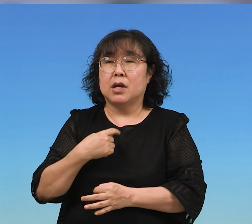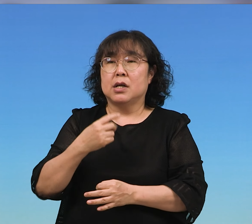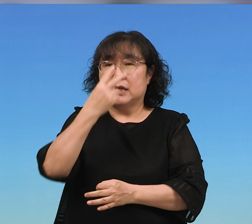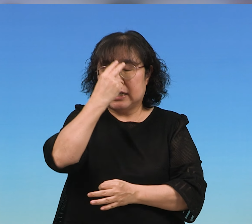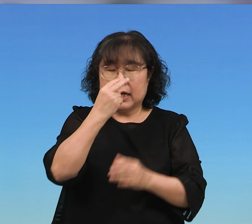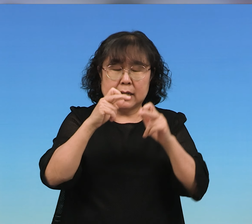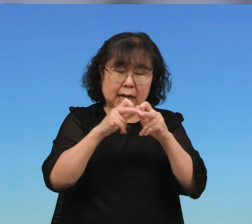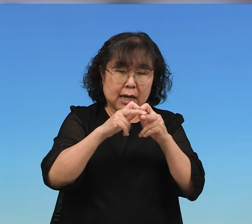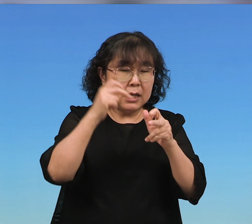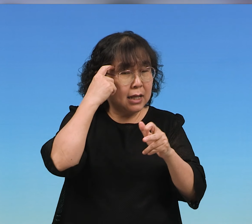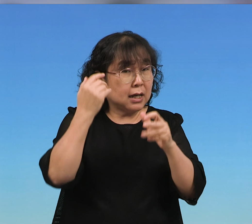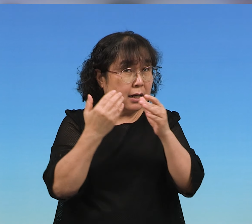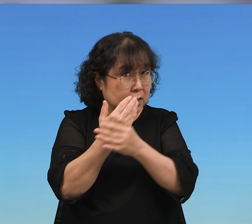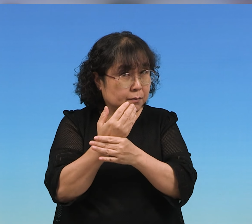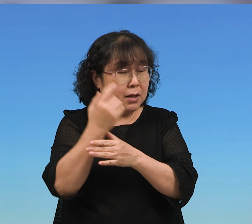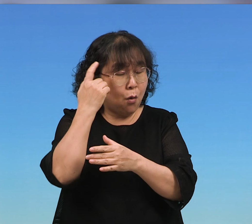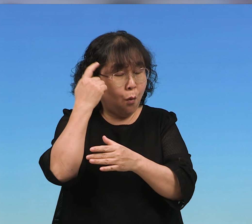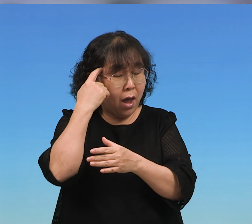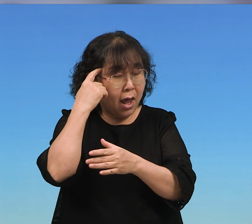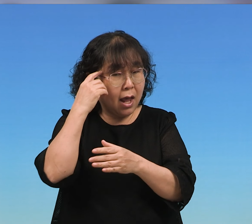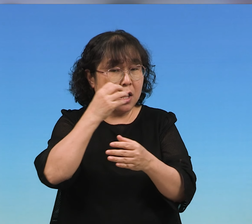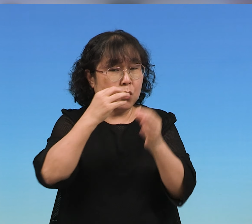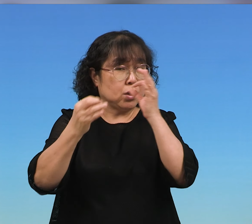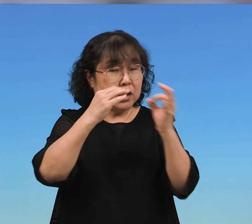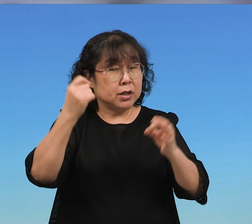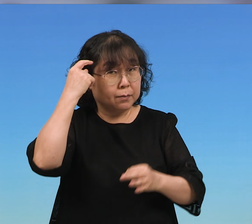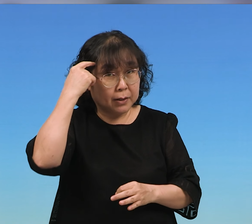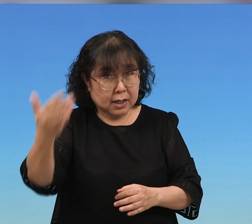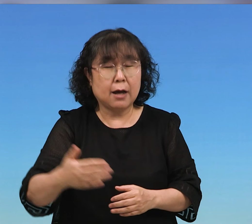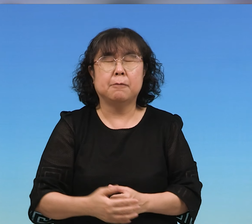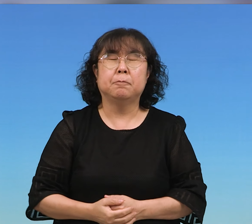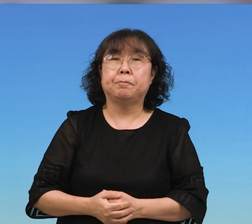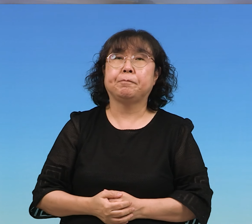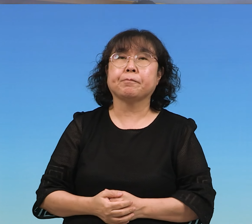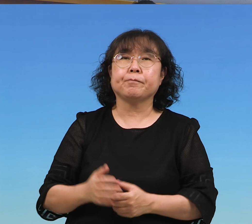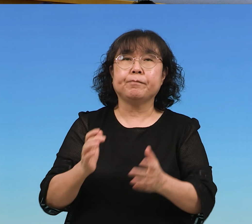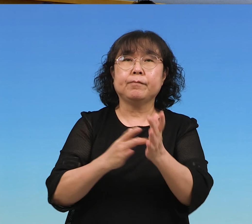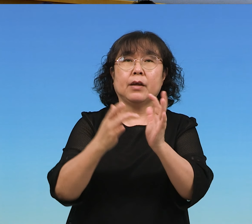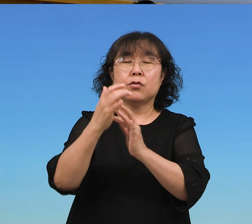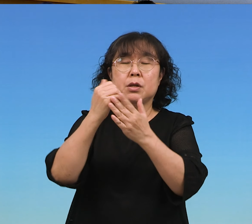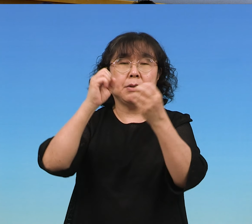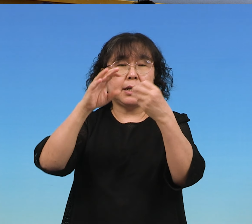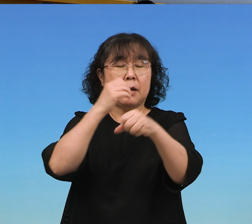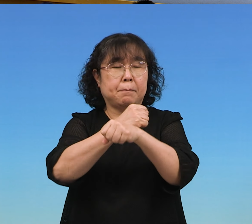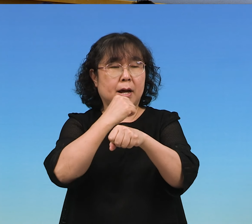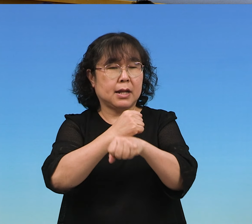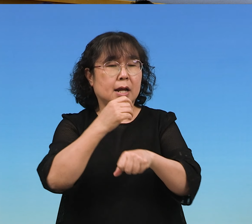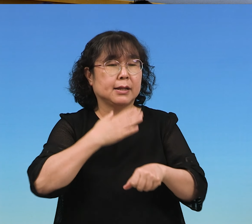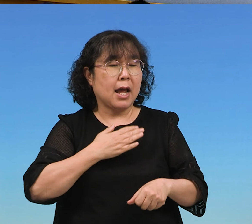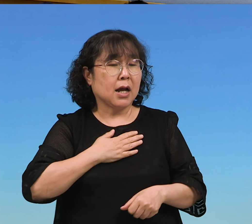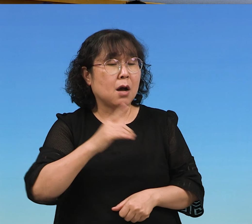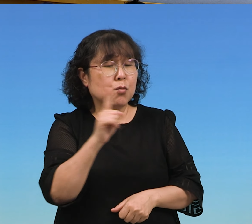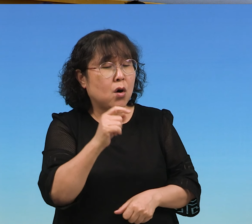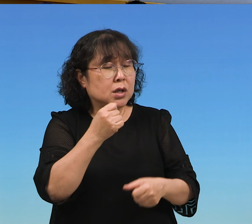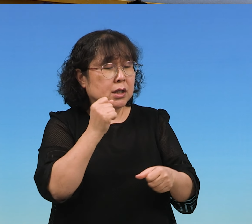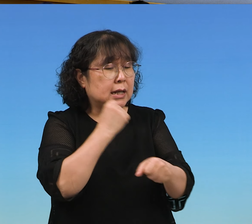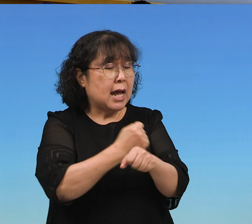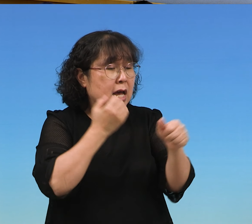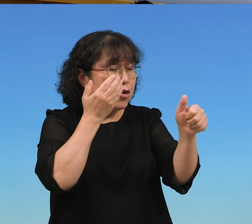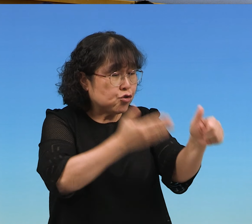겁니다. 그는 왜 그렇게 소리를 쳤다고요? 마가복음 10장 51절 예수께서 대답하여